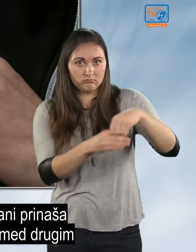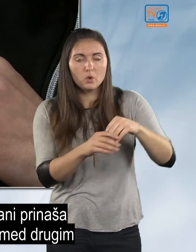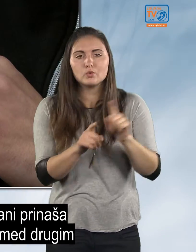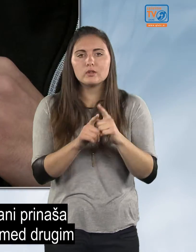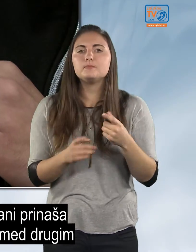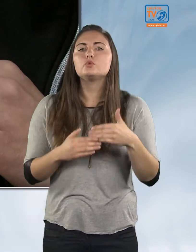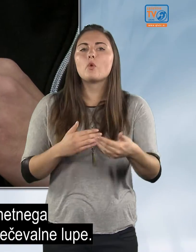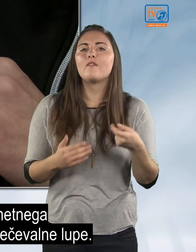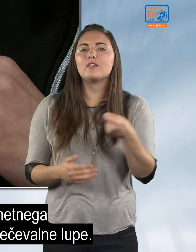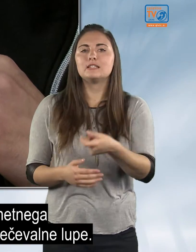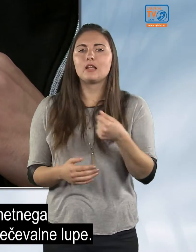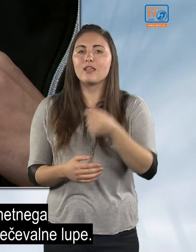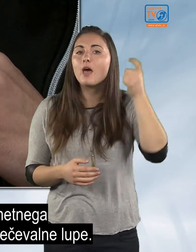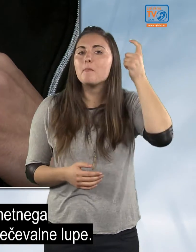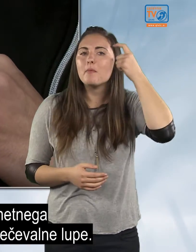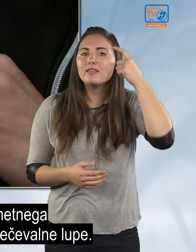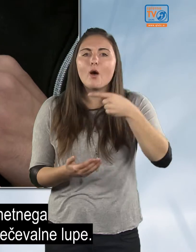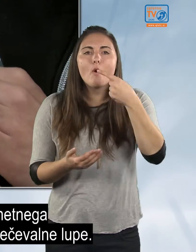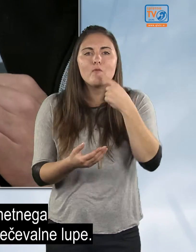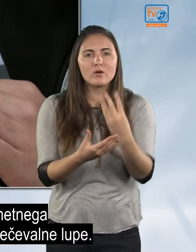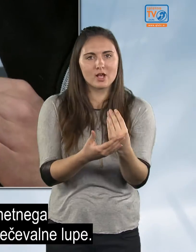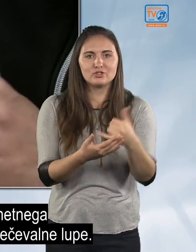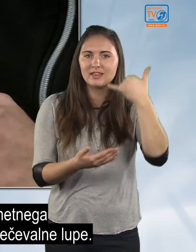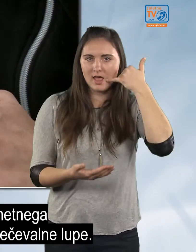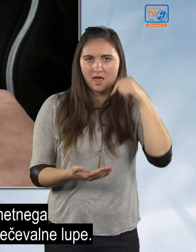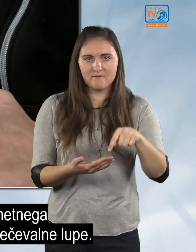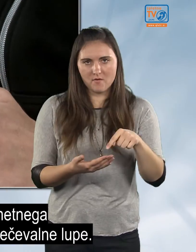pametnega govorečega telefona, povečevalne lupe.